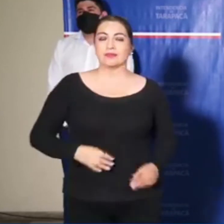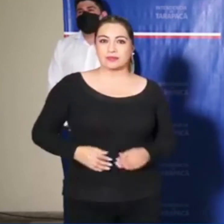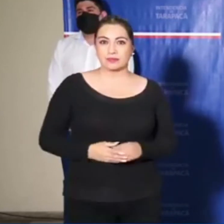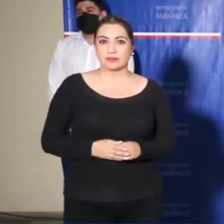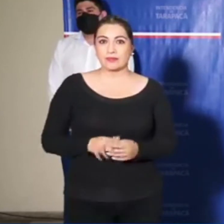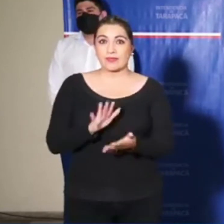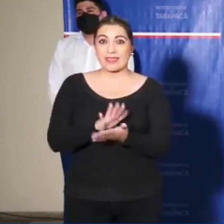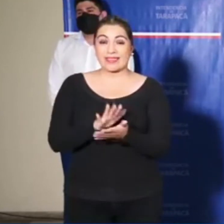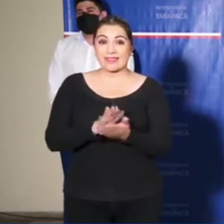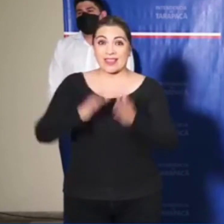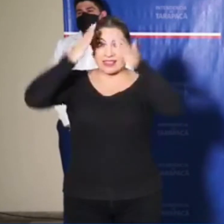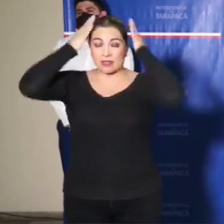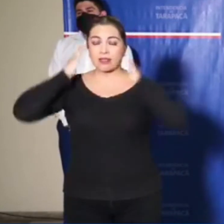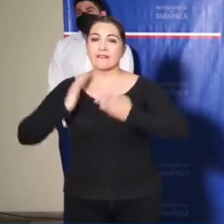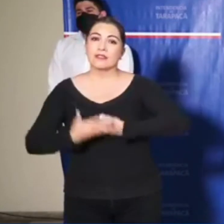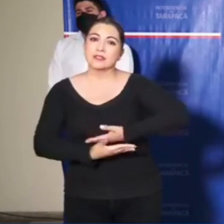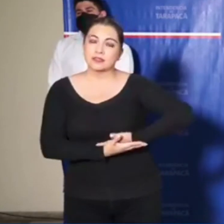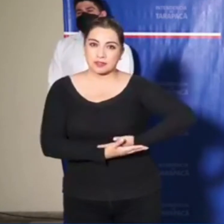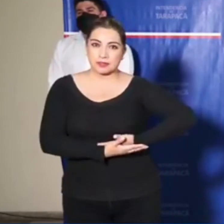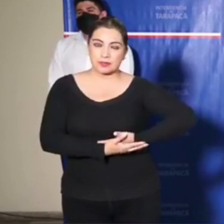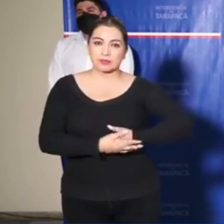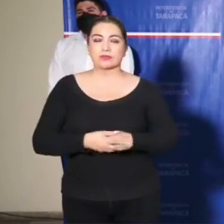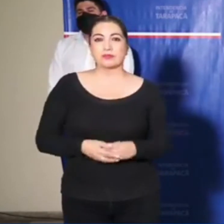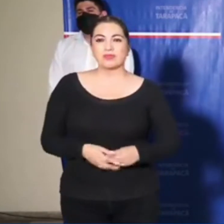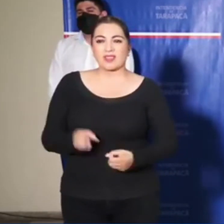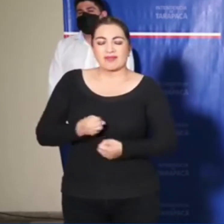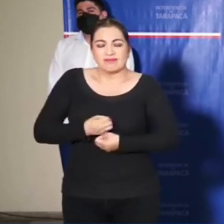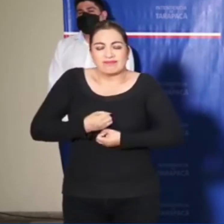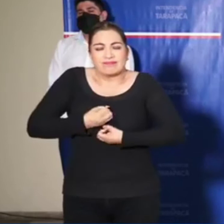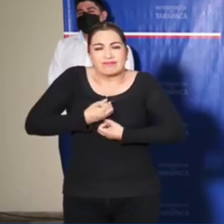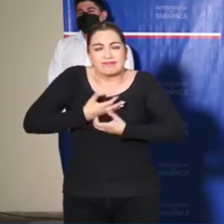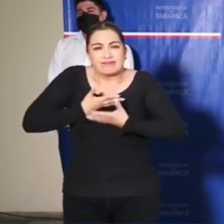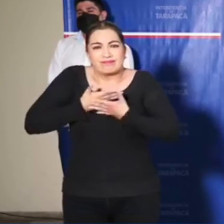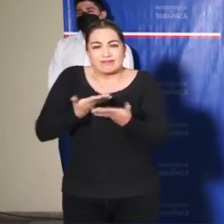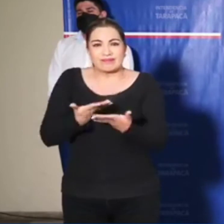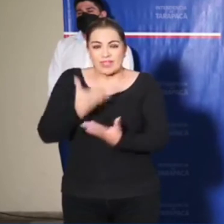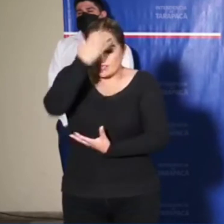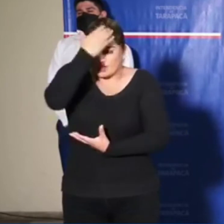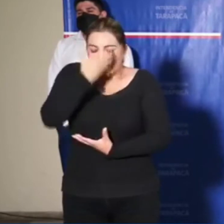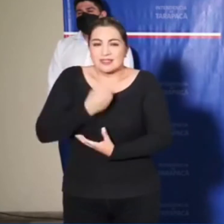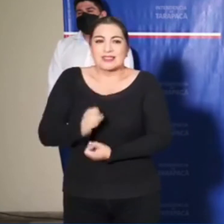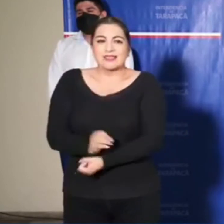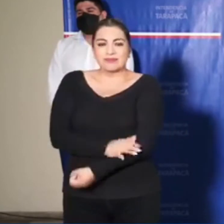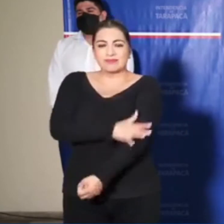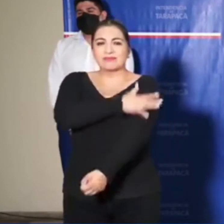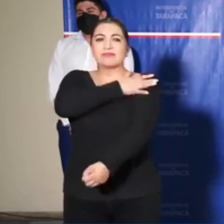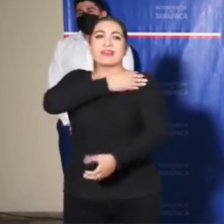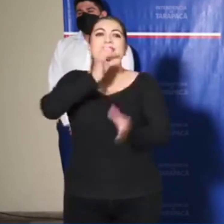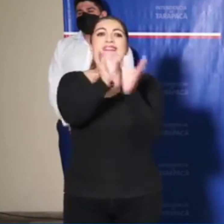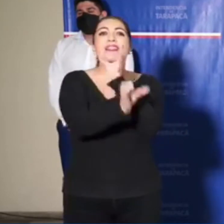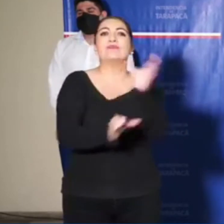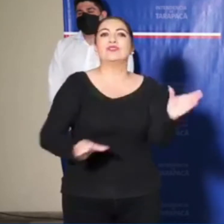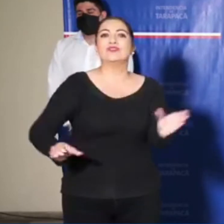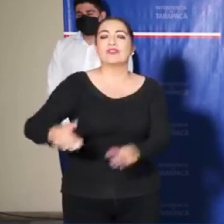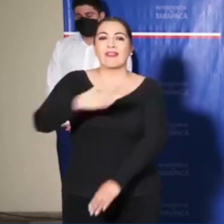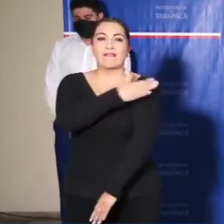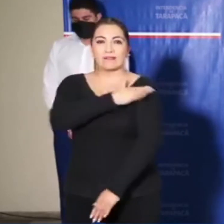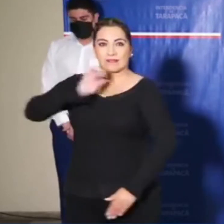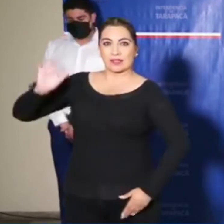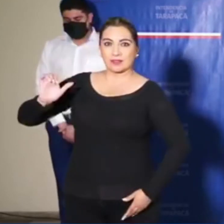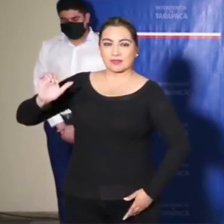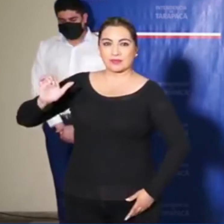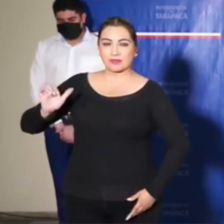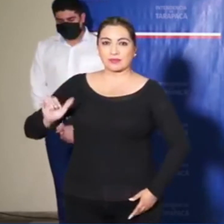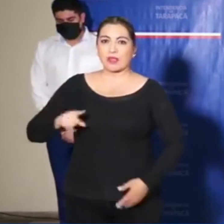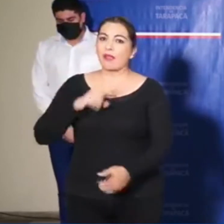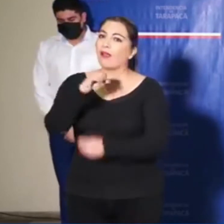La fiesta de la Virgen en La Tirana expresa muy bien el ser y sentir de un pueblo creyente